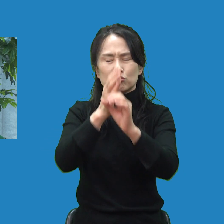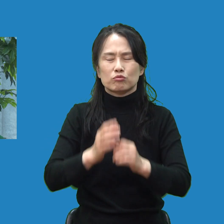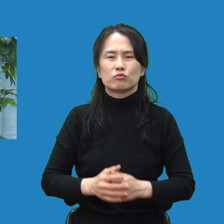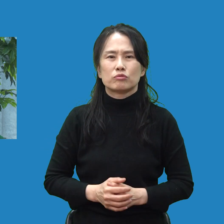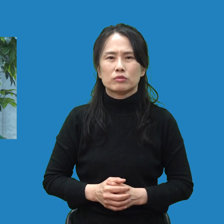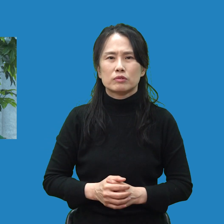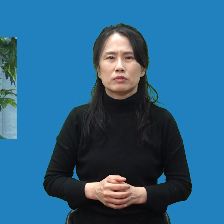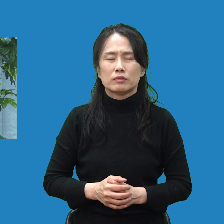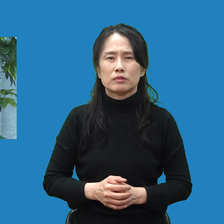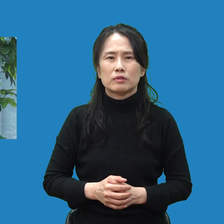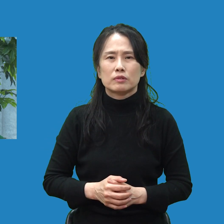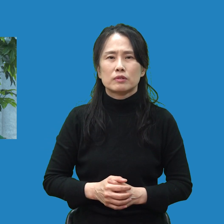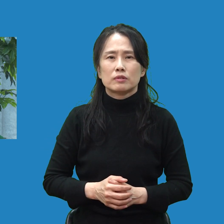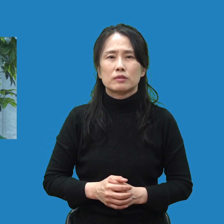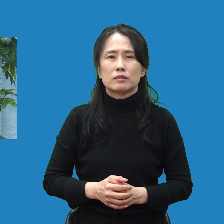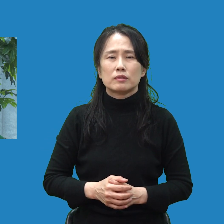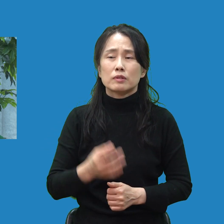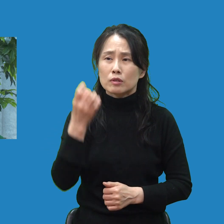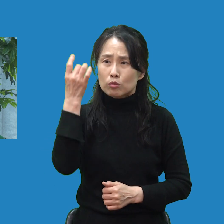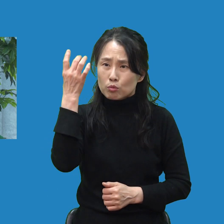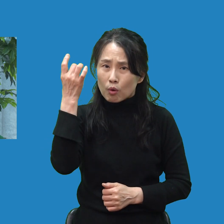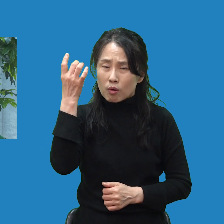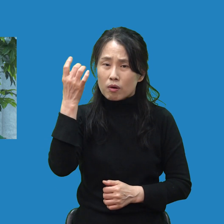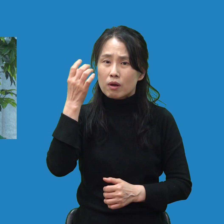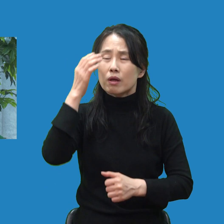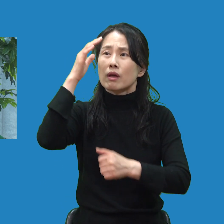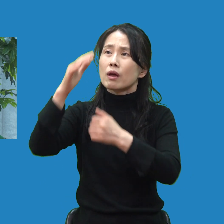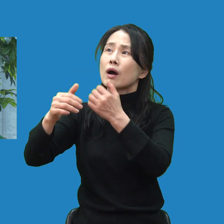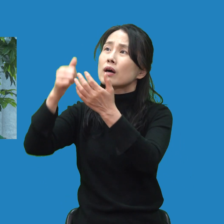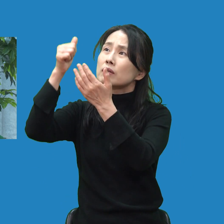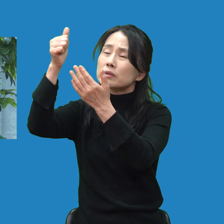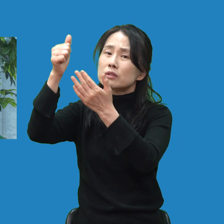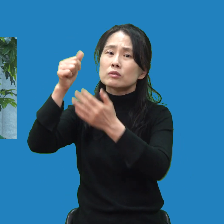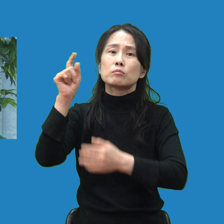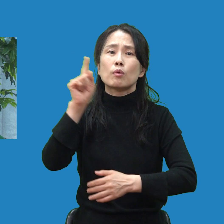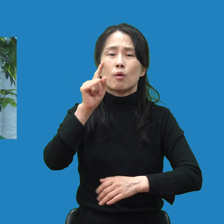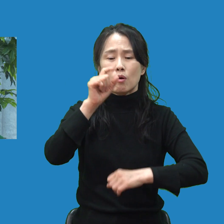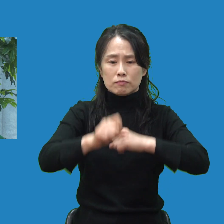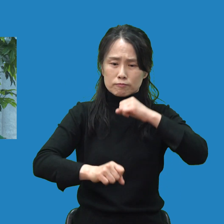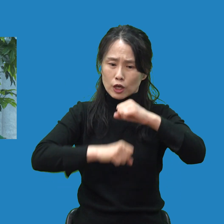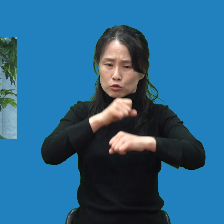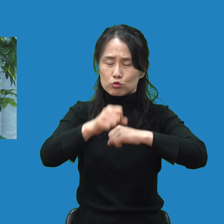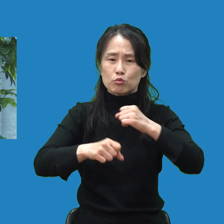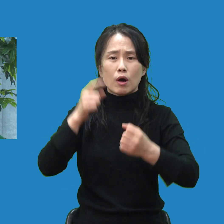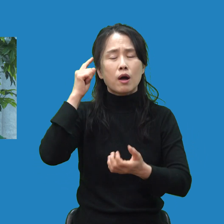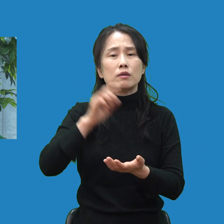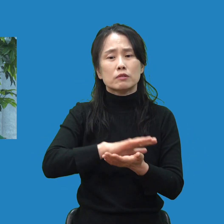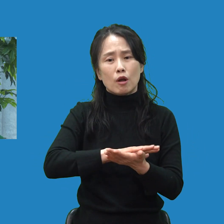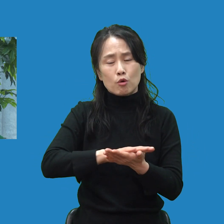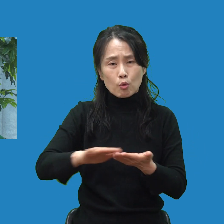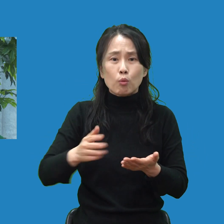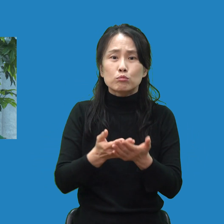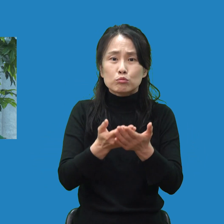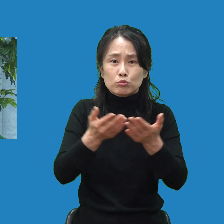낭떠러지였어요. 원래 하나님은 자유와 하나님의 샬롬을 주는 법인데,